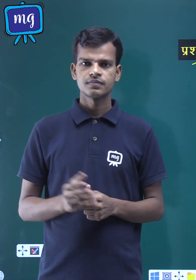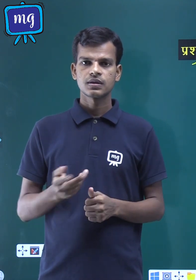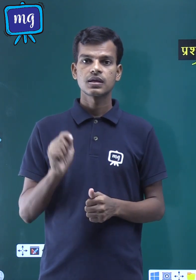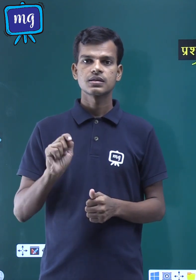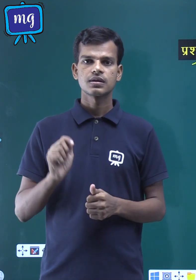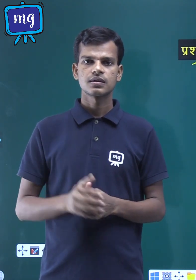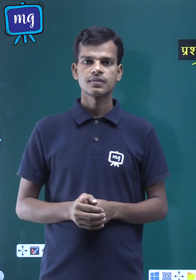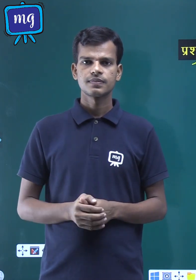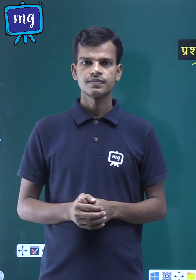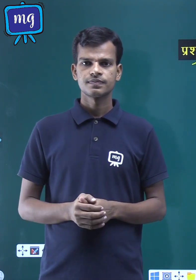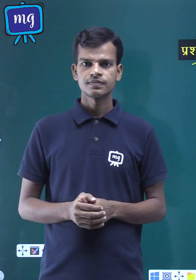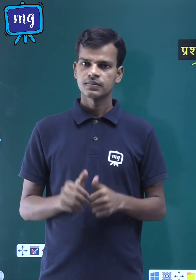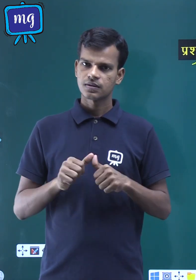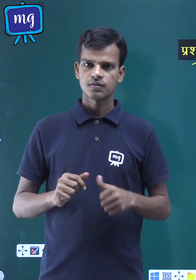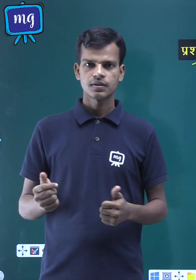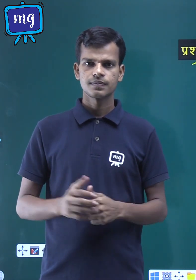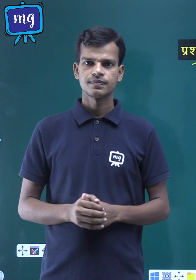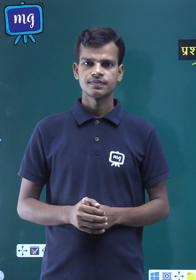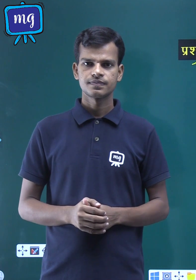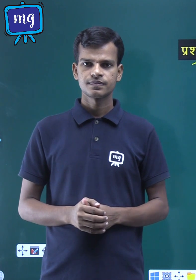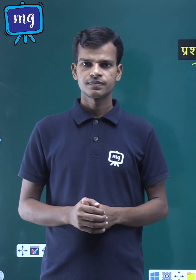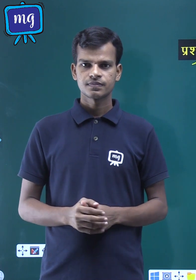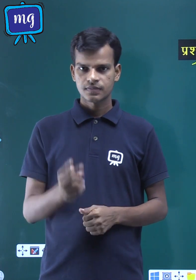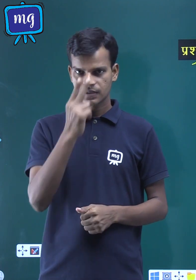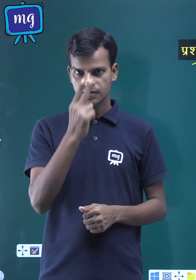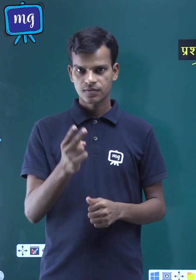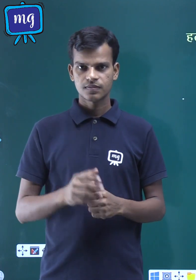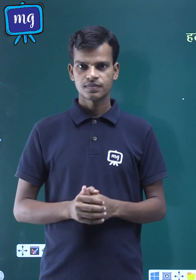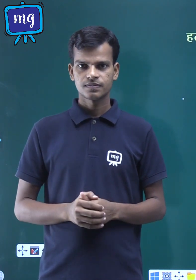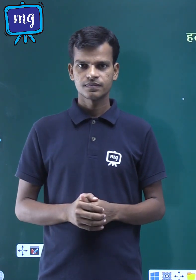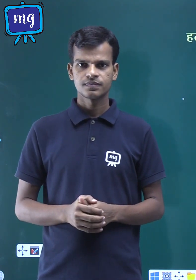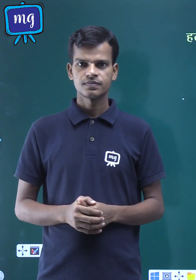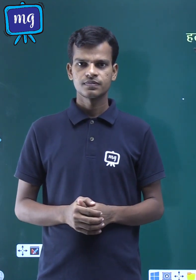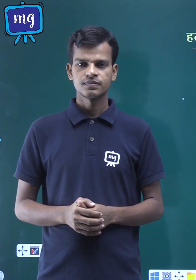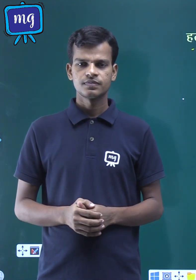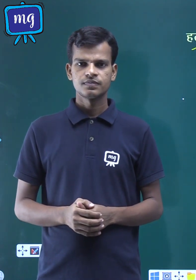कैसे करेंगे, कर लोगे, देखो